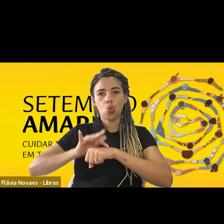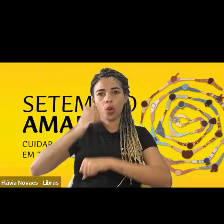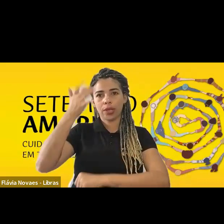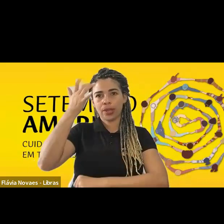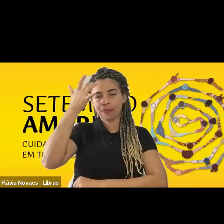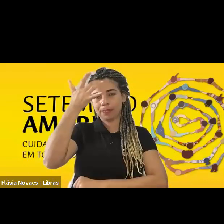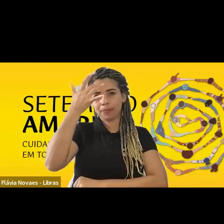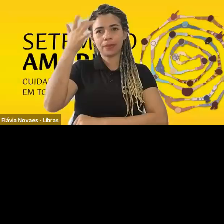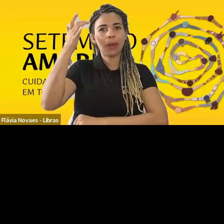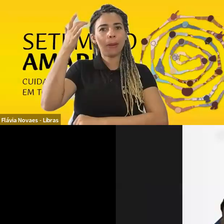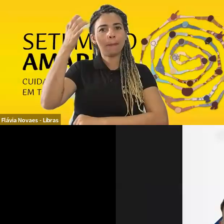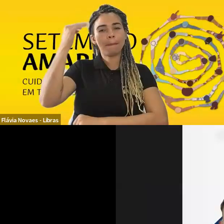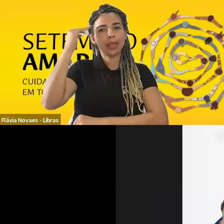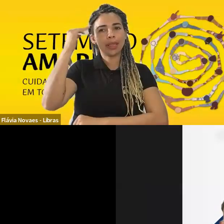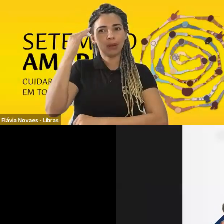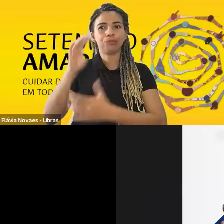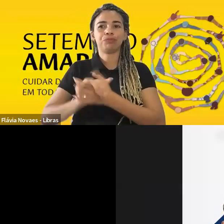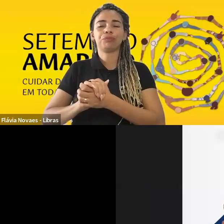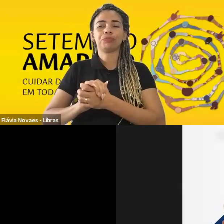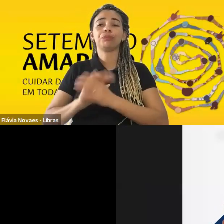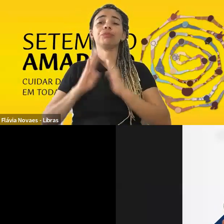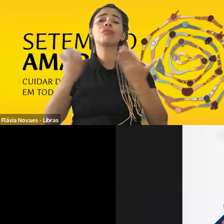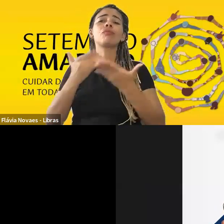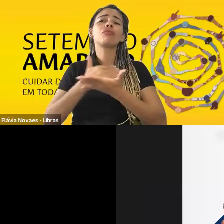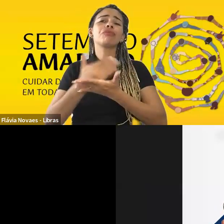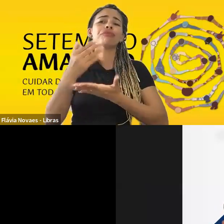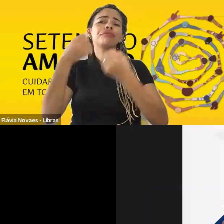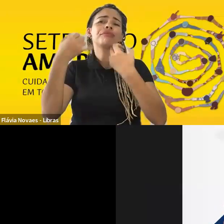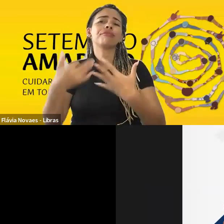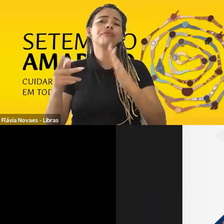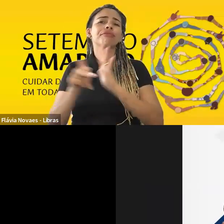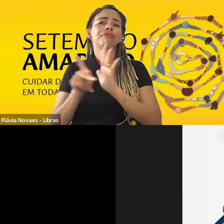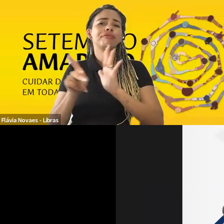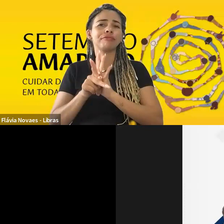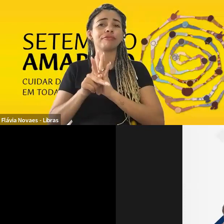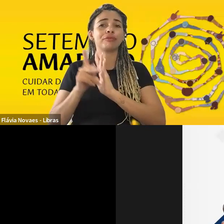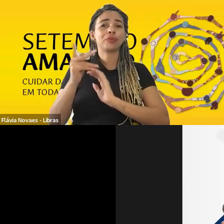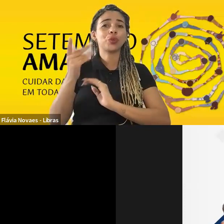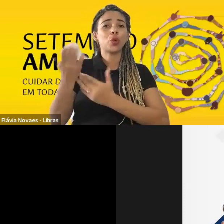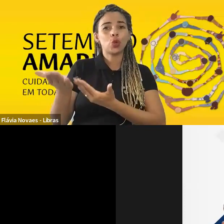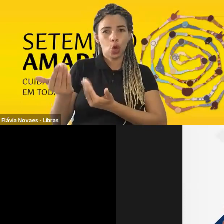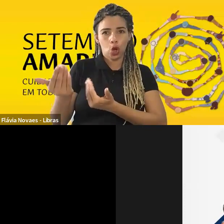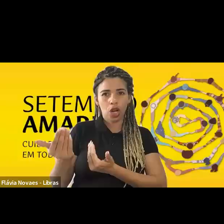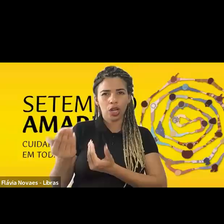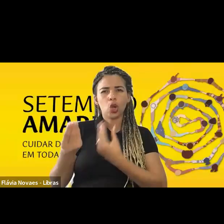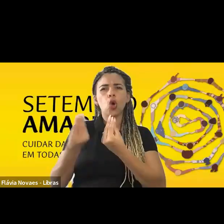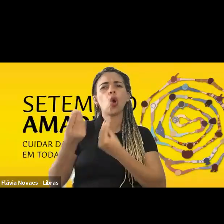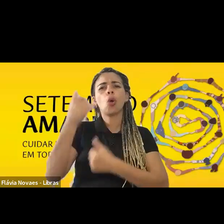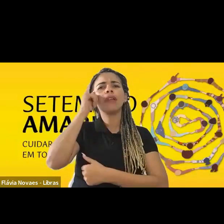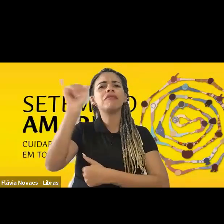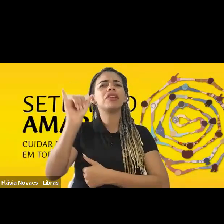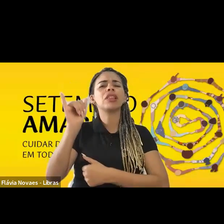falando sobre adolescência, né? Quando a gente fala sobre prevenção de adoecimento na adolescência ou de